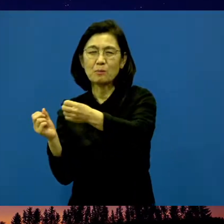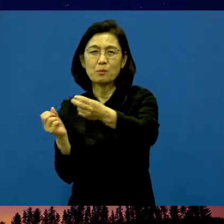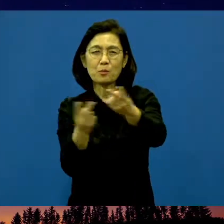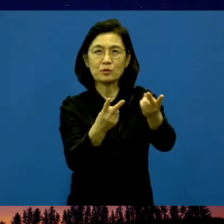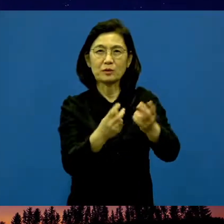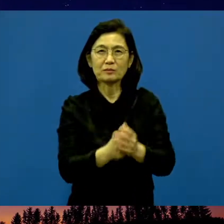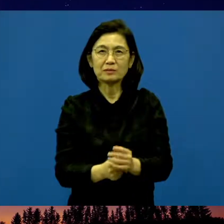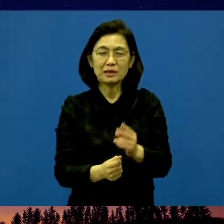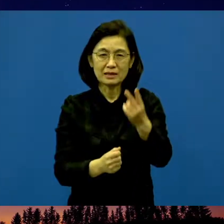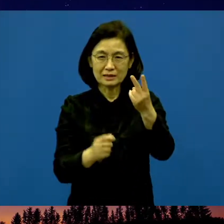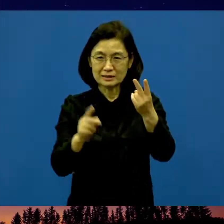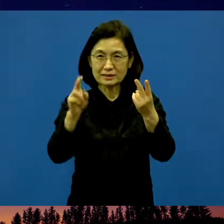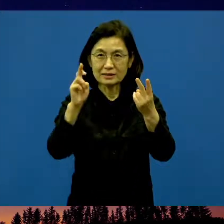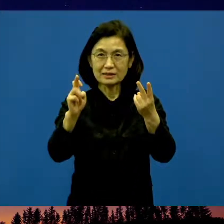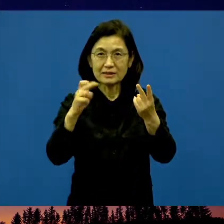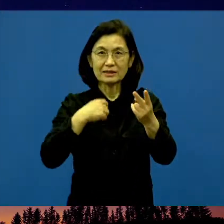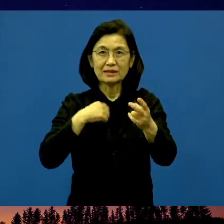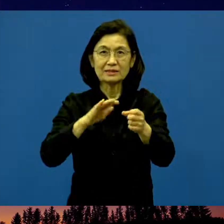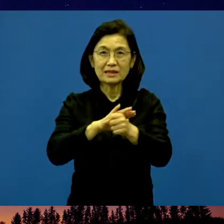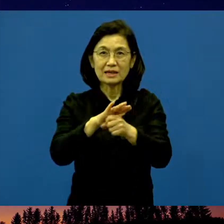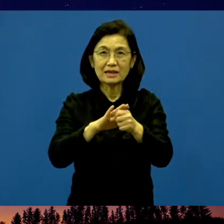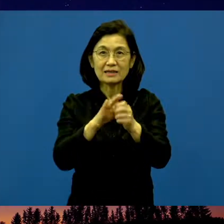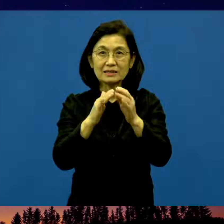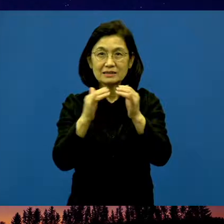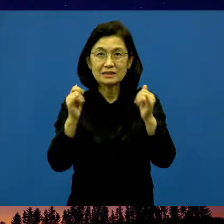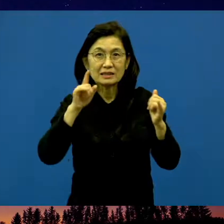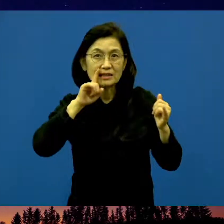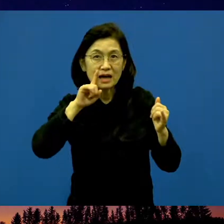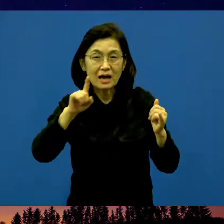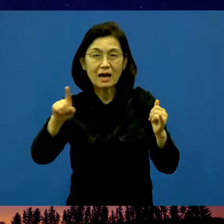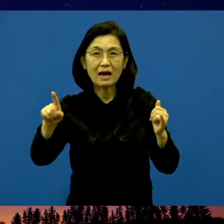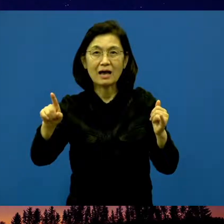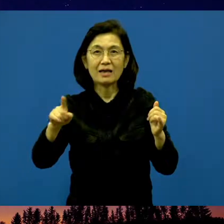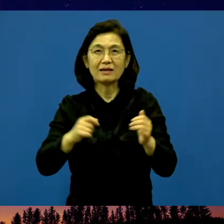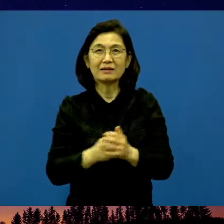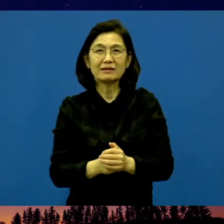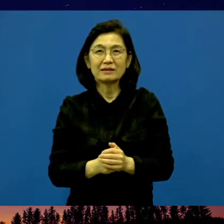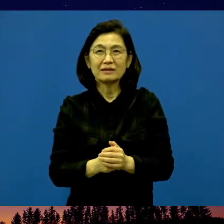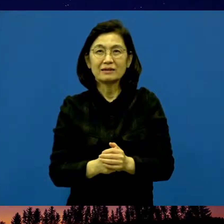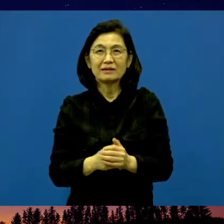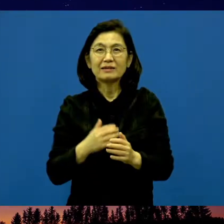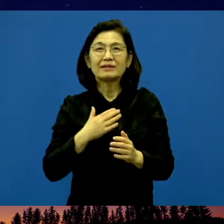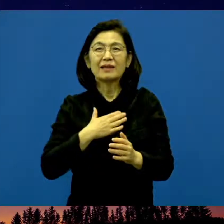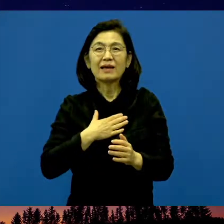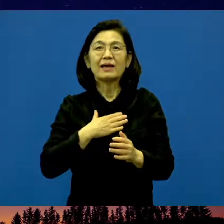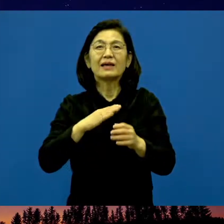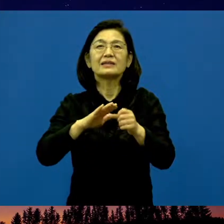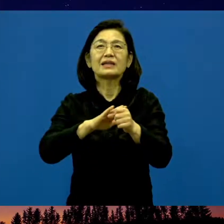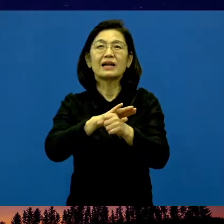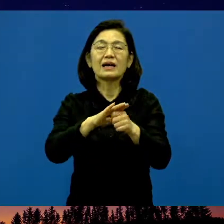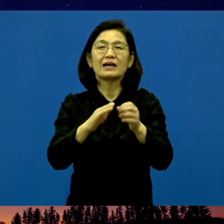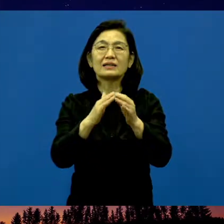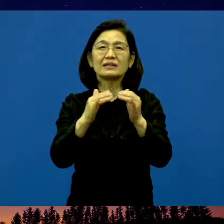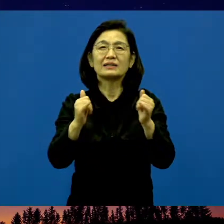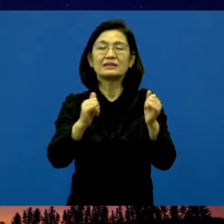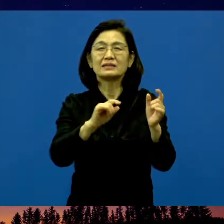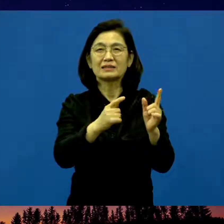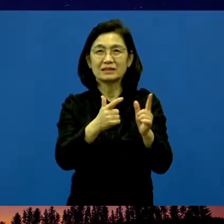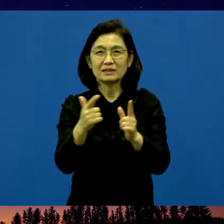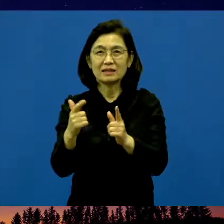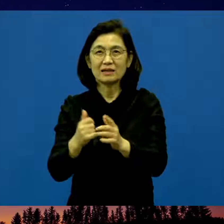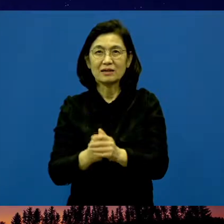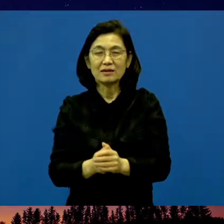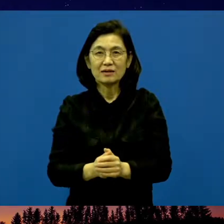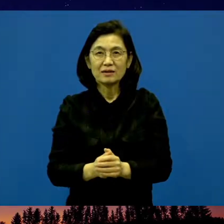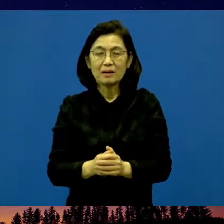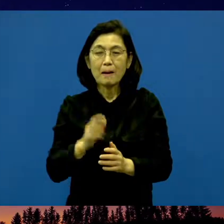12절을 시작하면서 나의 사랑하는 자들아 이렇게 했죠. 이 말의 표현들을 보십시오. 바울은 빌립보 성도들에게